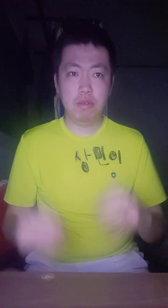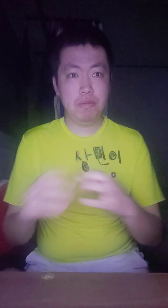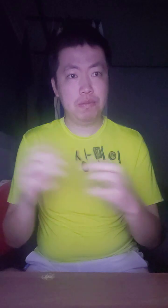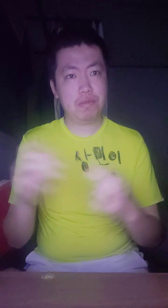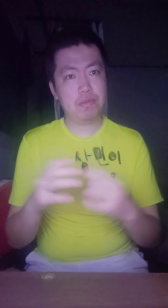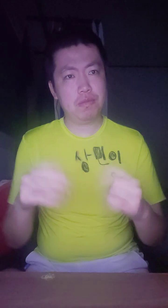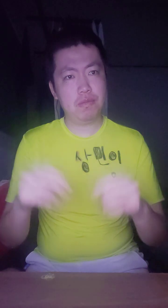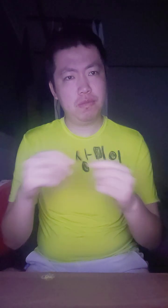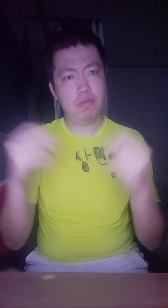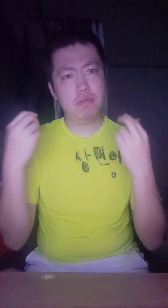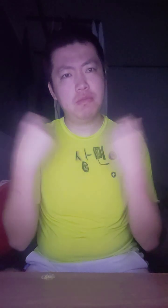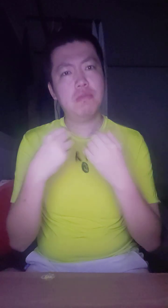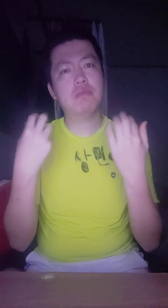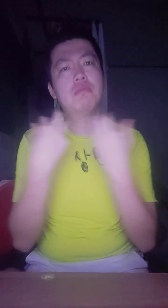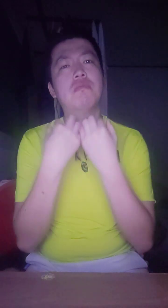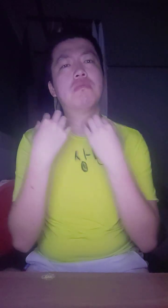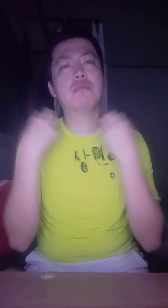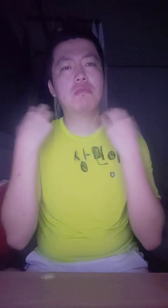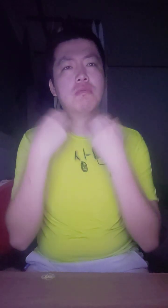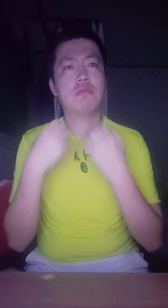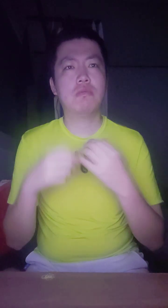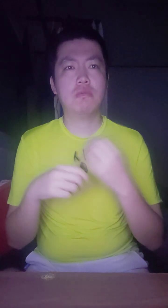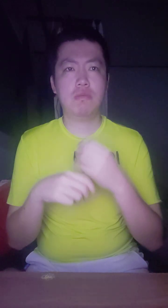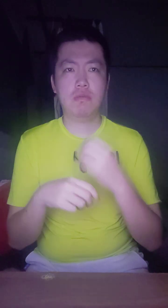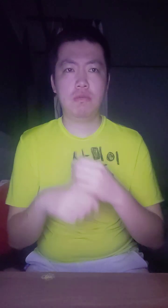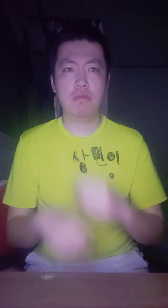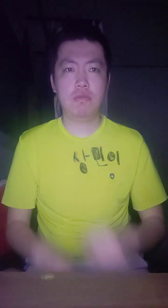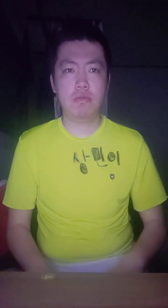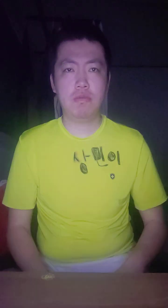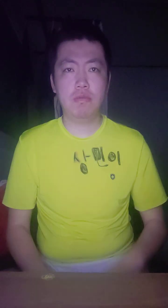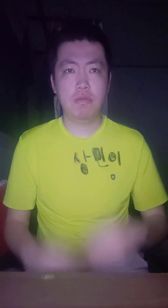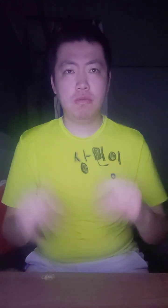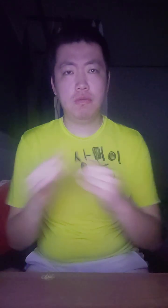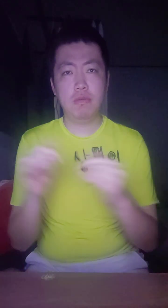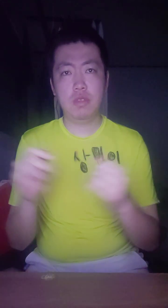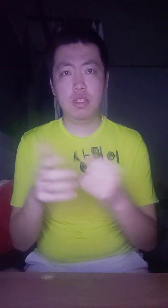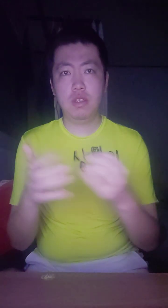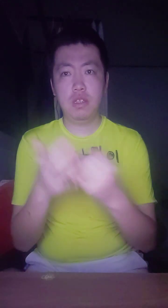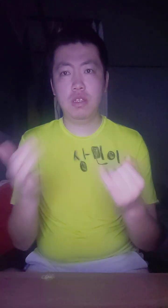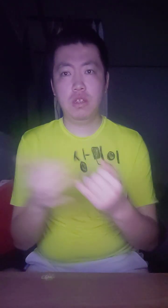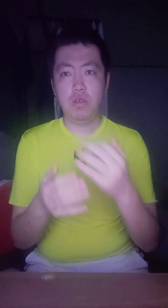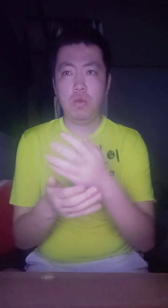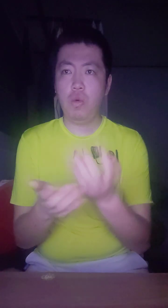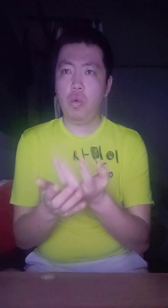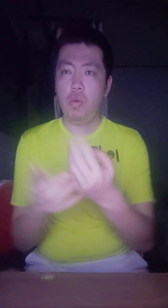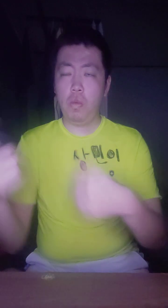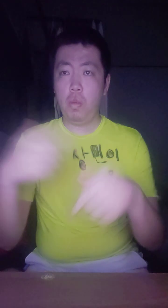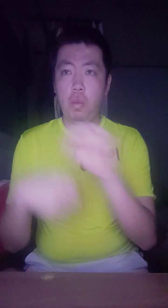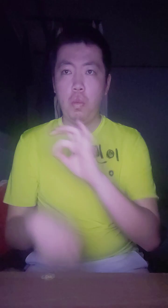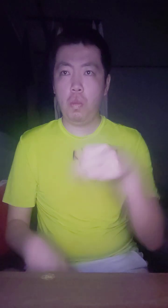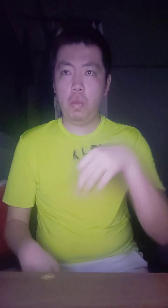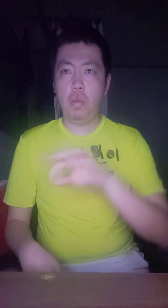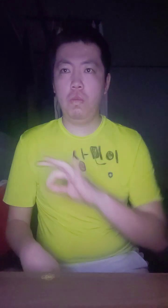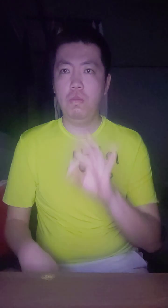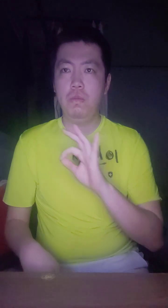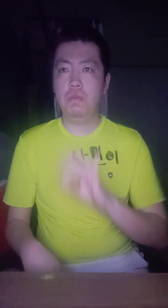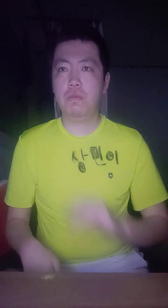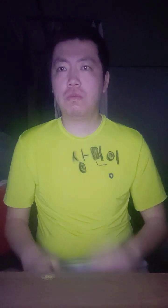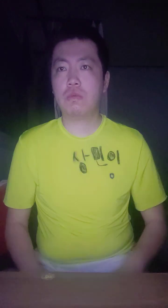물에 짜가지고 목에다 이렇게 걸기도 하고. 전의 원인은 마찬가지로 노후 변압기였습니다. 지금보다 전력